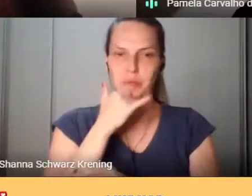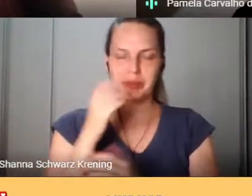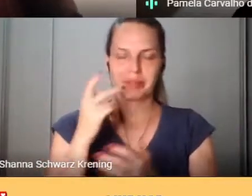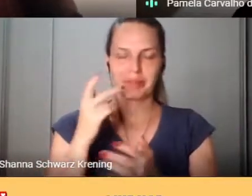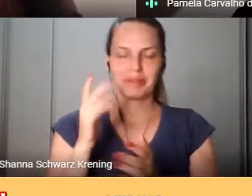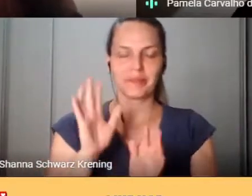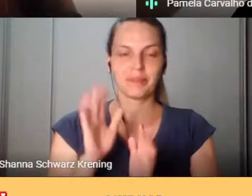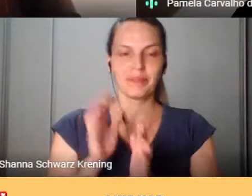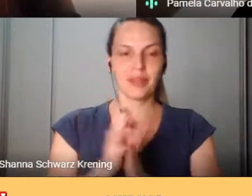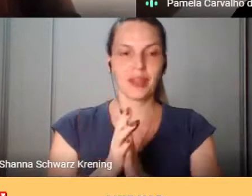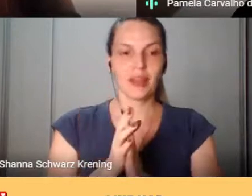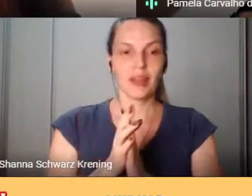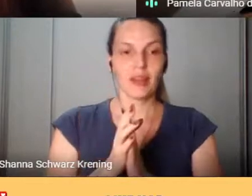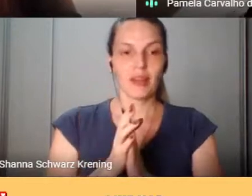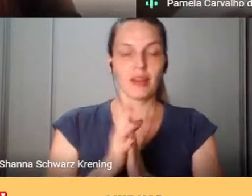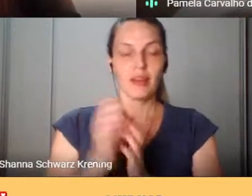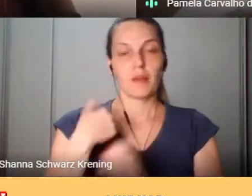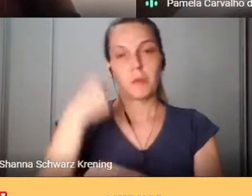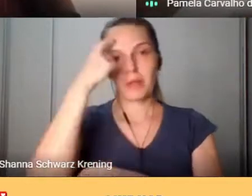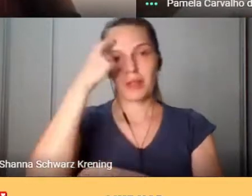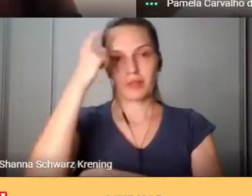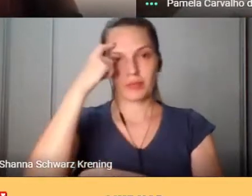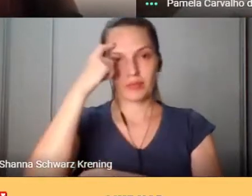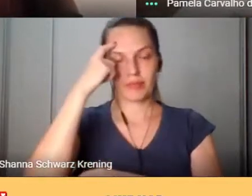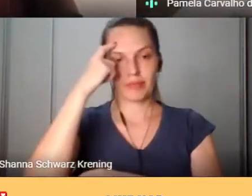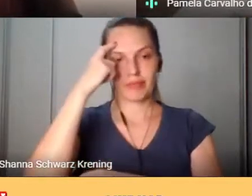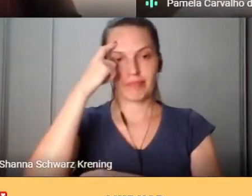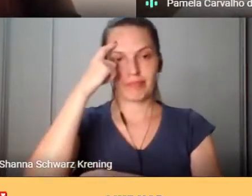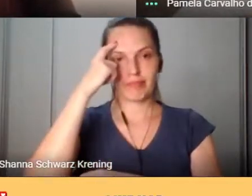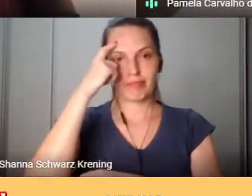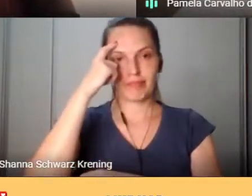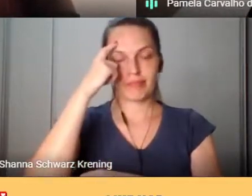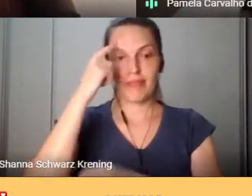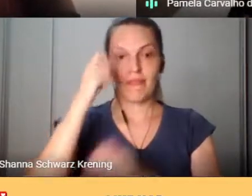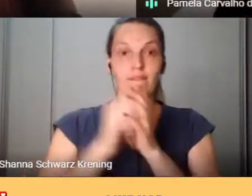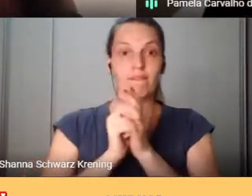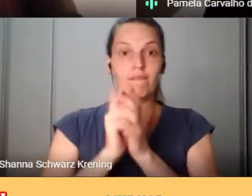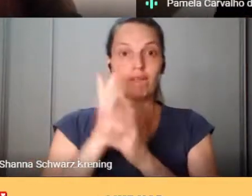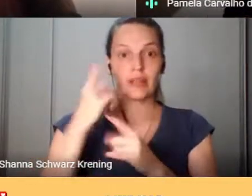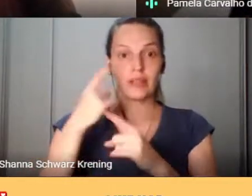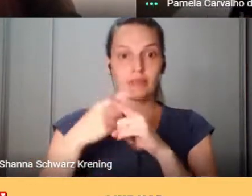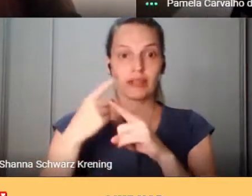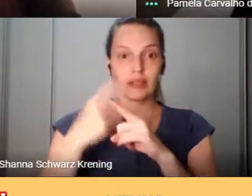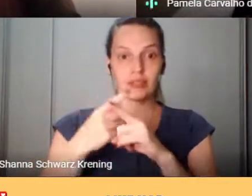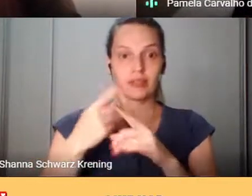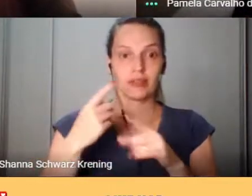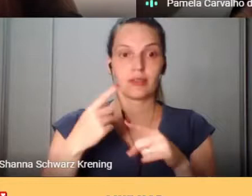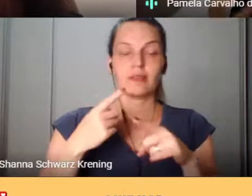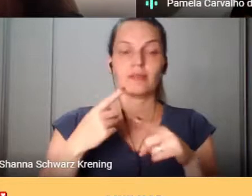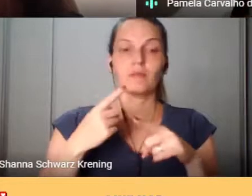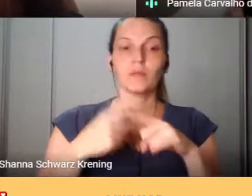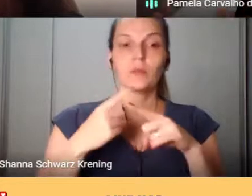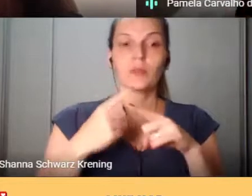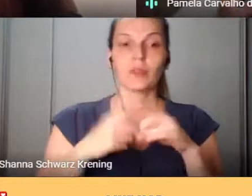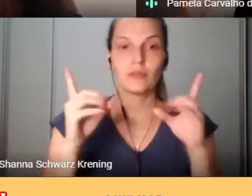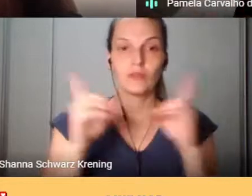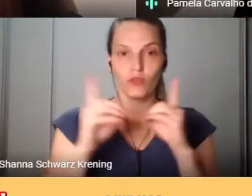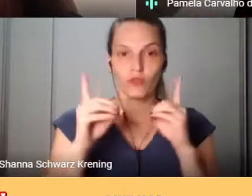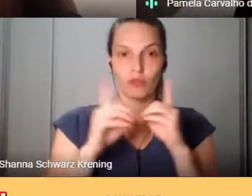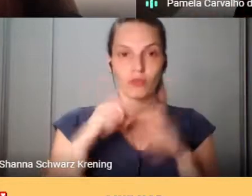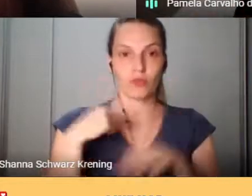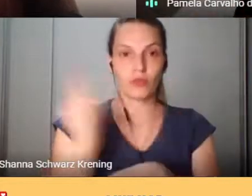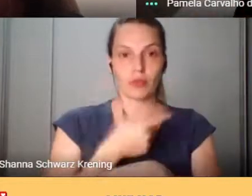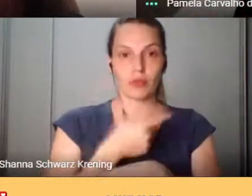Eu penso que muitas vezes a gente, como didaticamente a gente aprende, né, a tecnologia